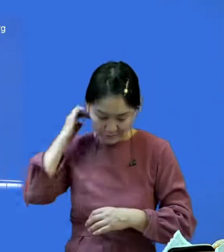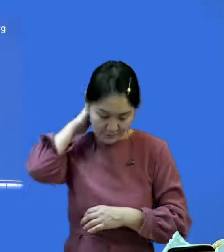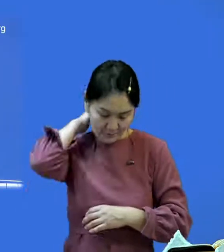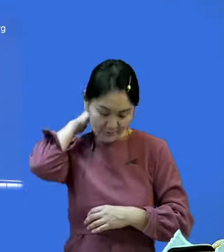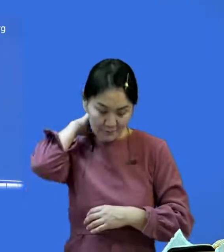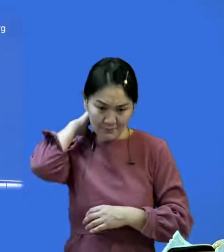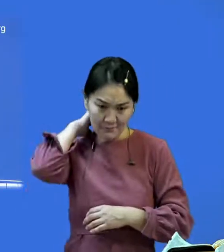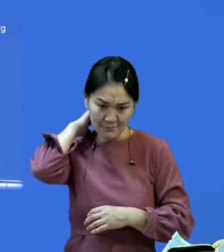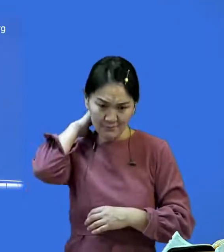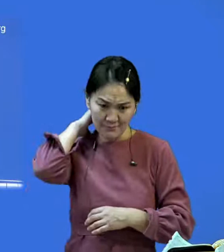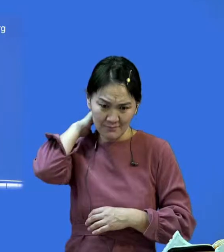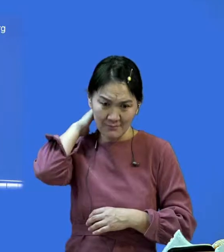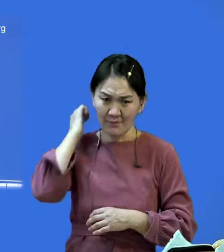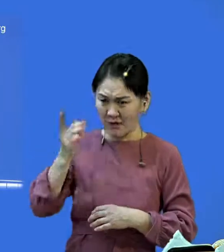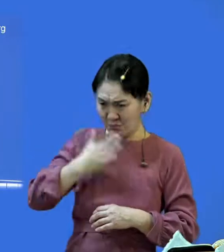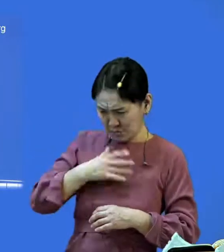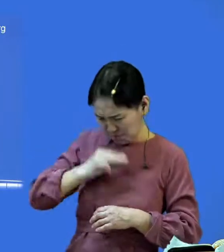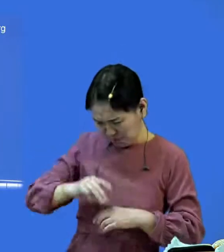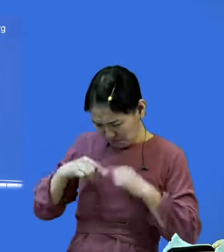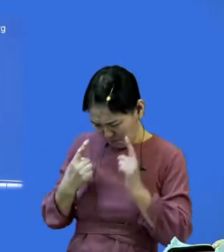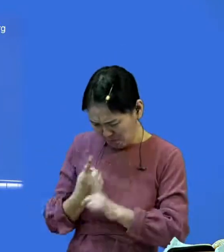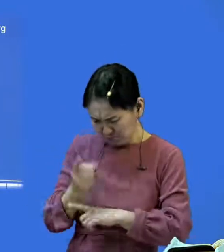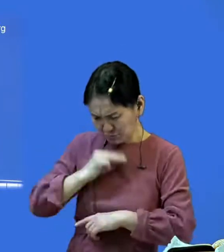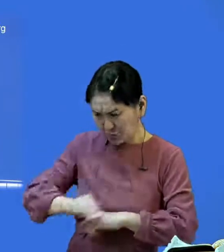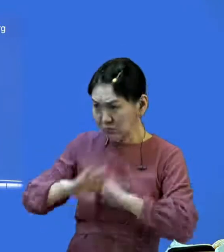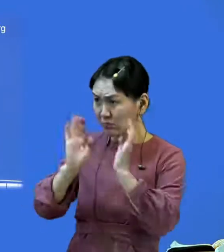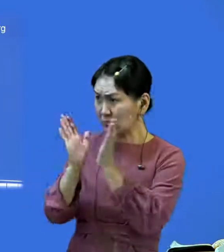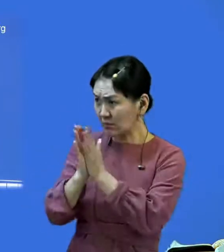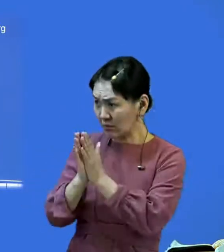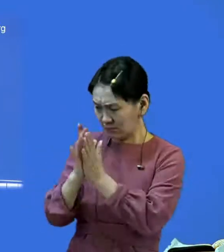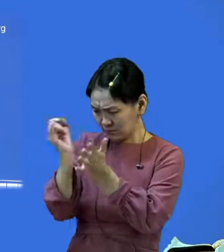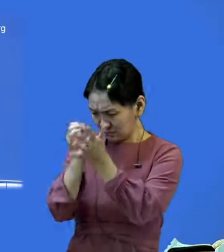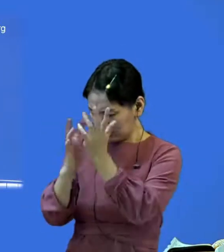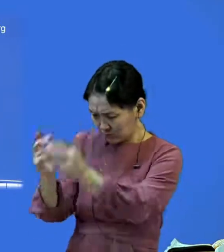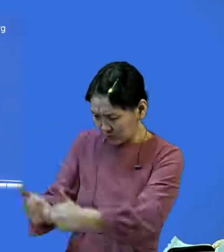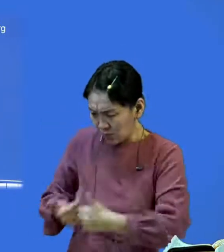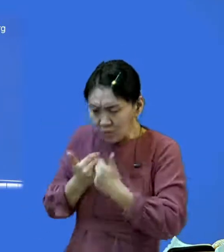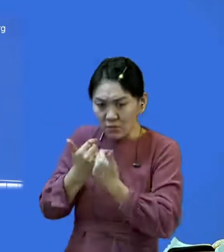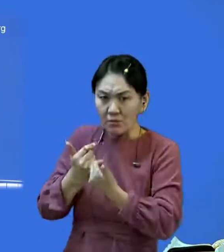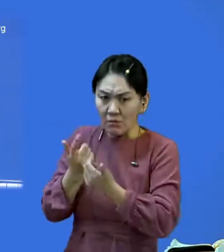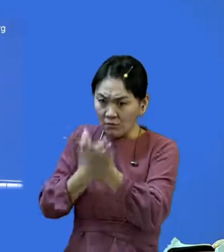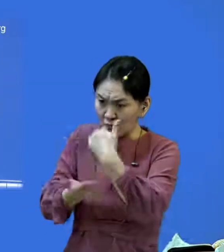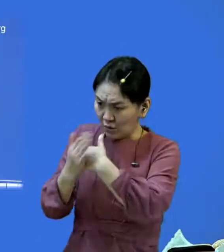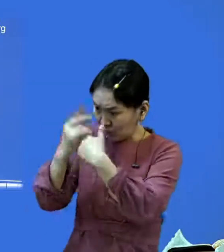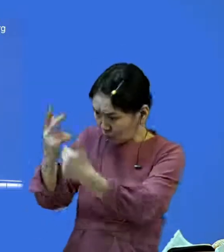энийг ойлгохоор нь ойлгохгүй байгаа үү? Гэхдээ энэ үнэн байхгүй. Энэ зүгээр зохиомжтой яриа биш.